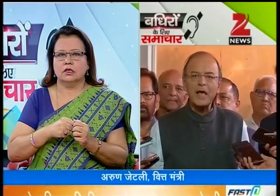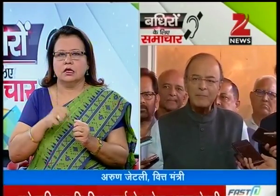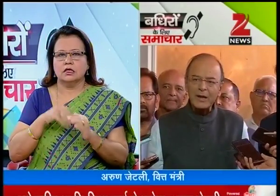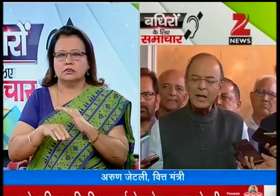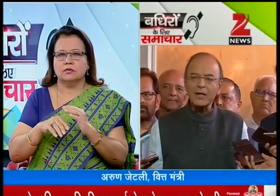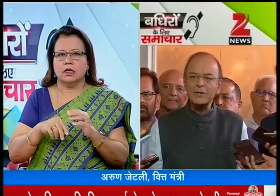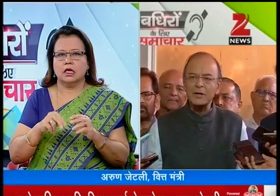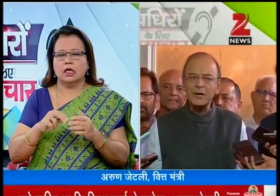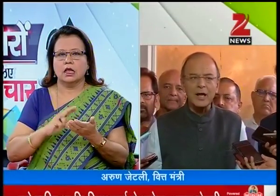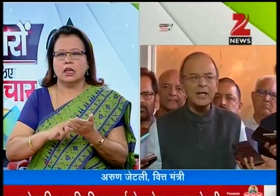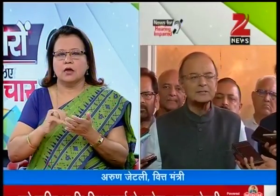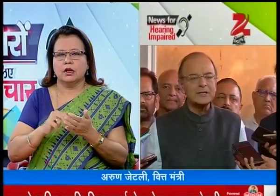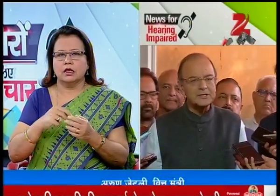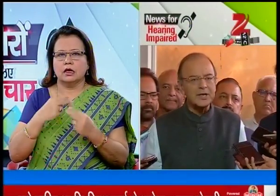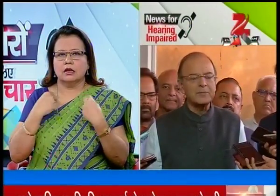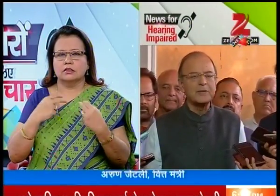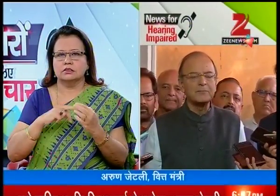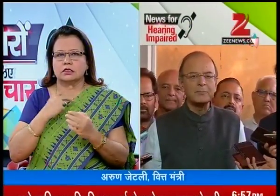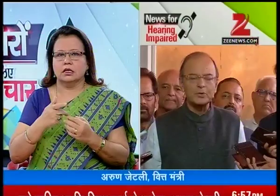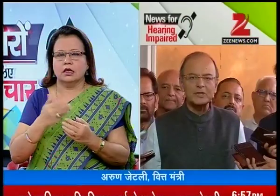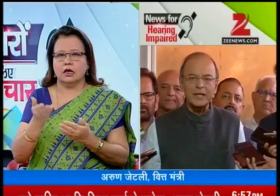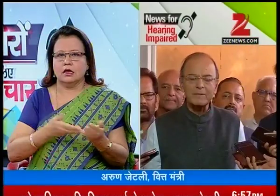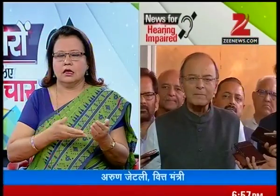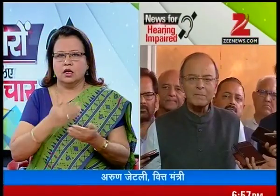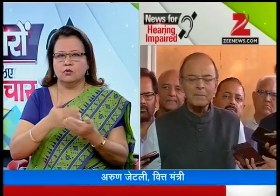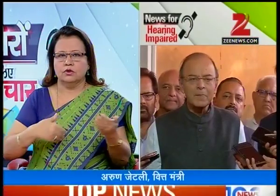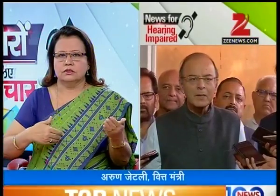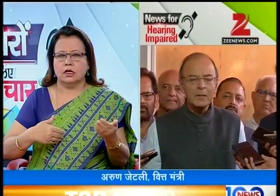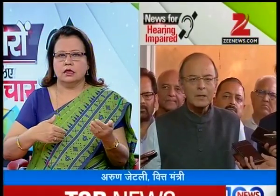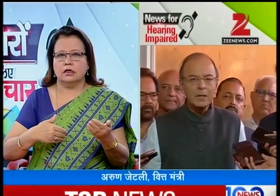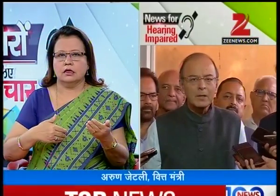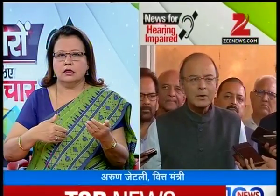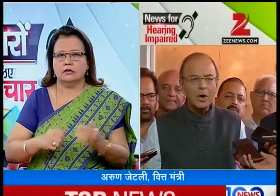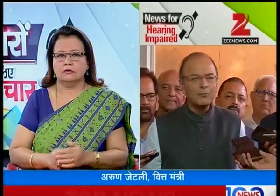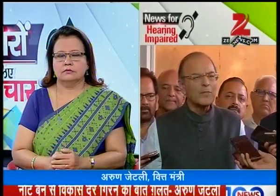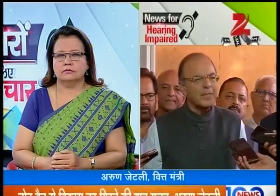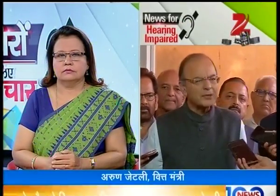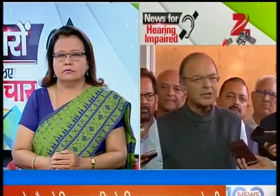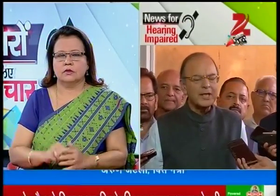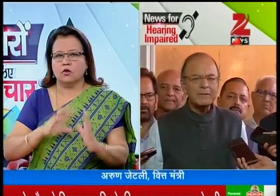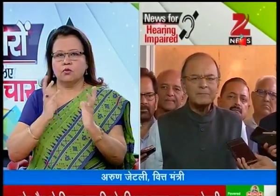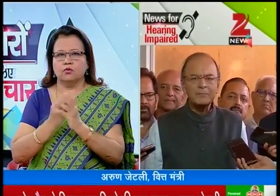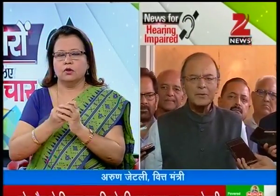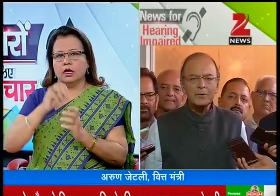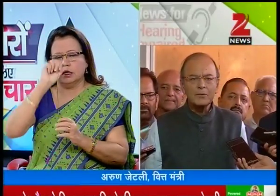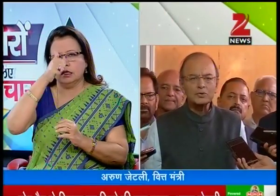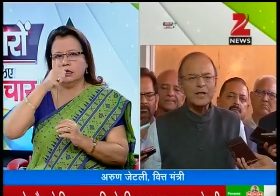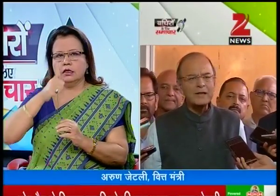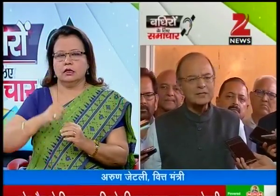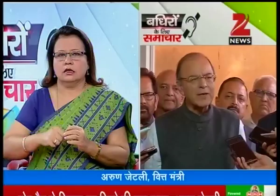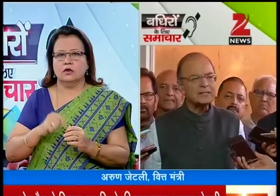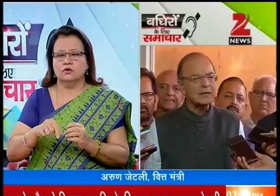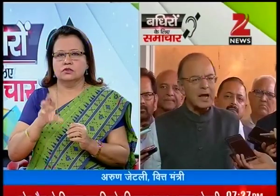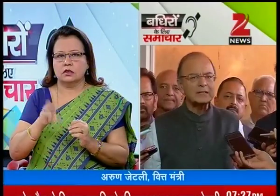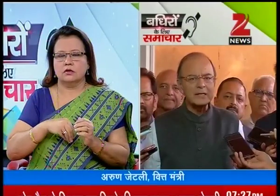जिस पर न्यायपालिका के भी निर्णय आए सीएजी के भी रिपोर्ट आई और पूरे देश ने व